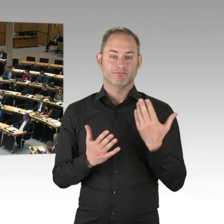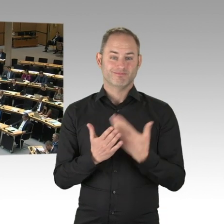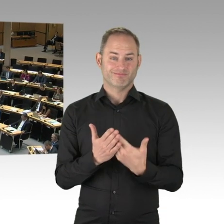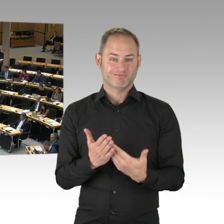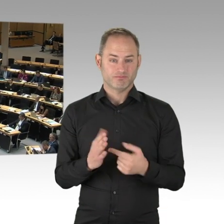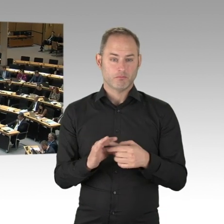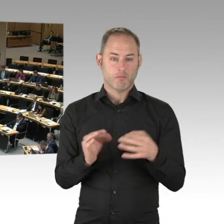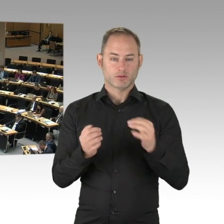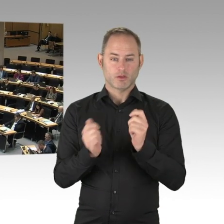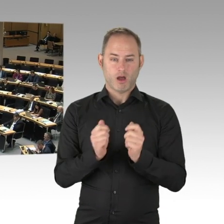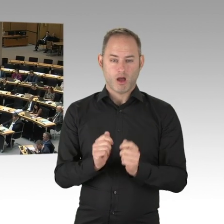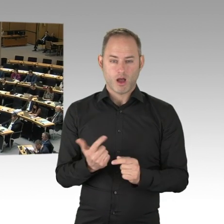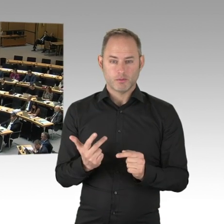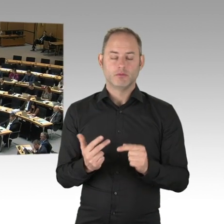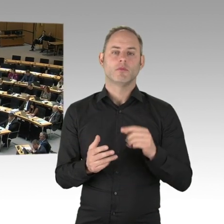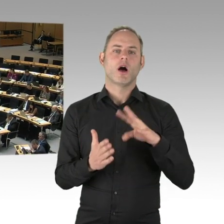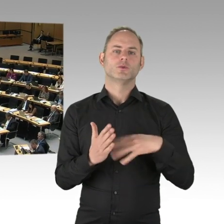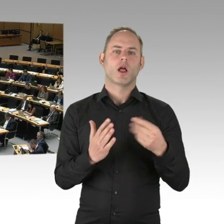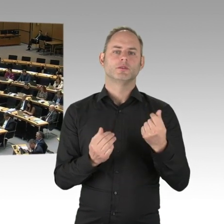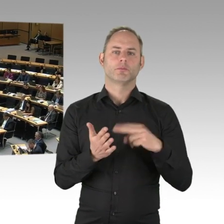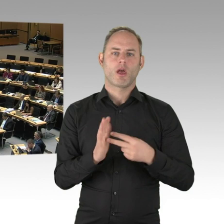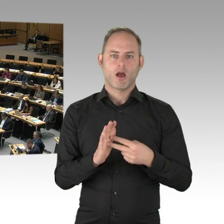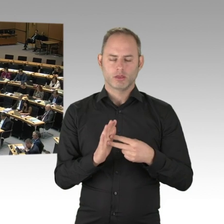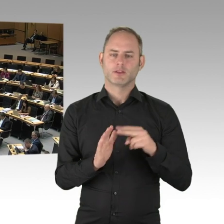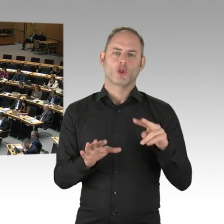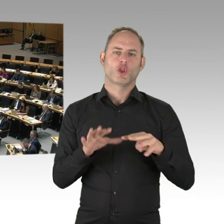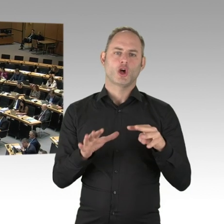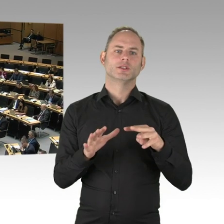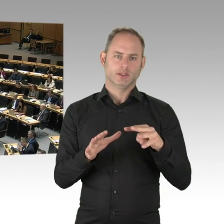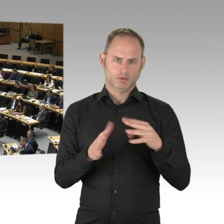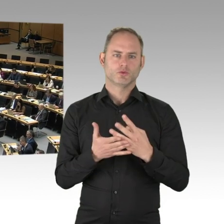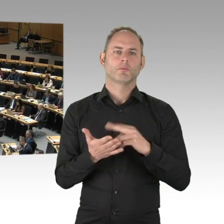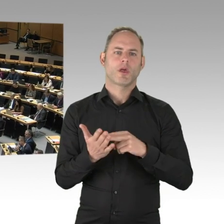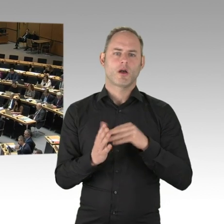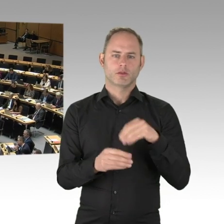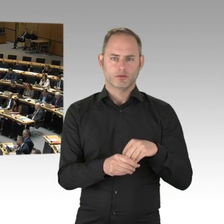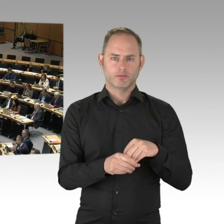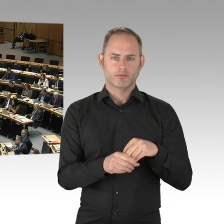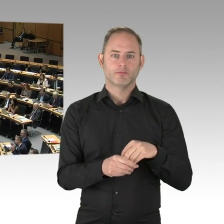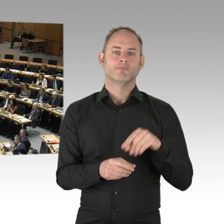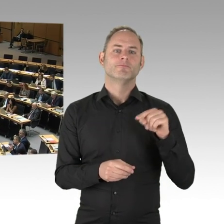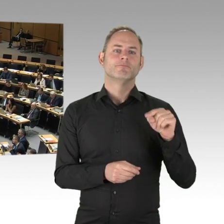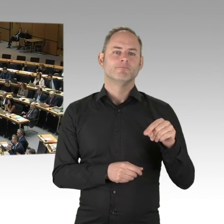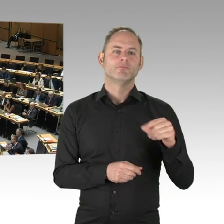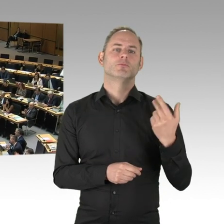Israel-Hetze darf und muss Geld kosten. Und ich hoffe sehr, dass wir uns an dieser Stelle auch einig sind.